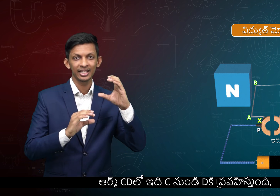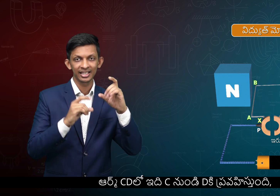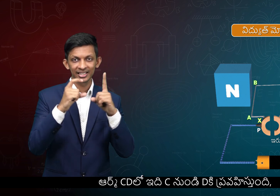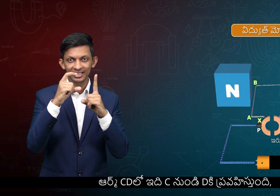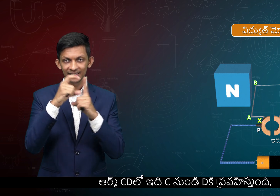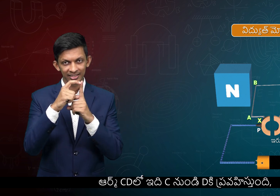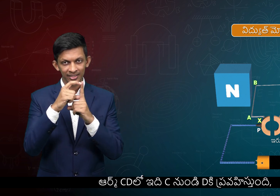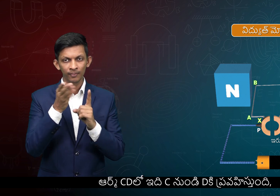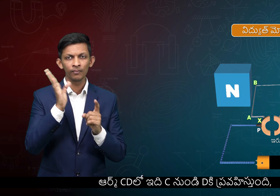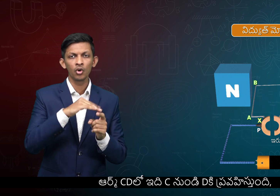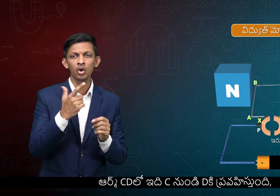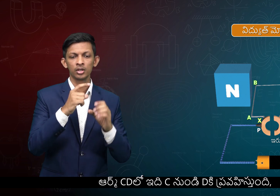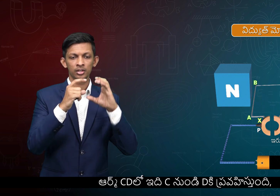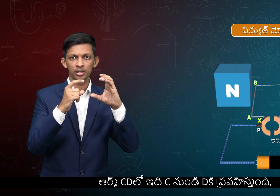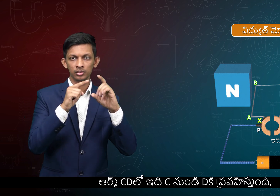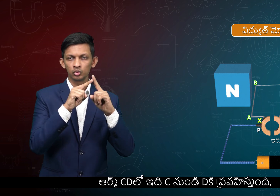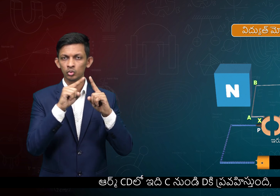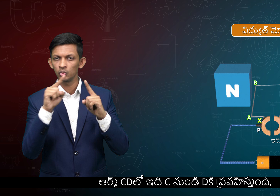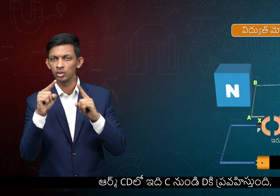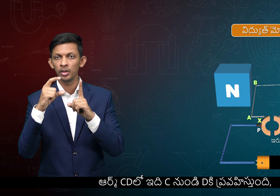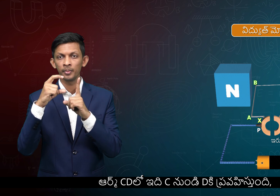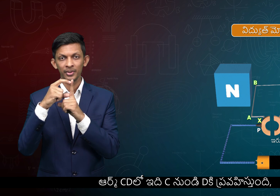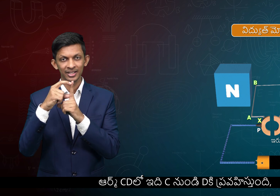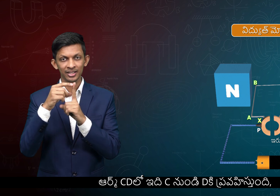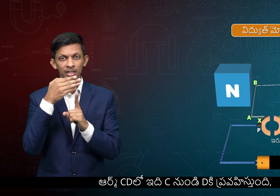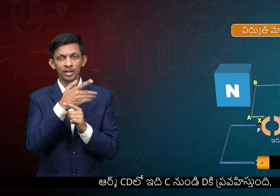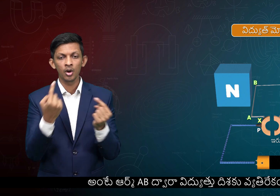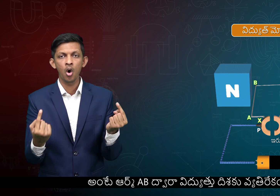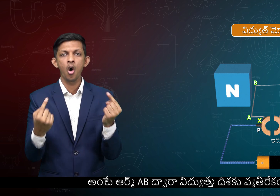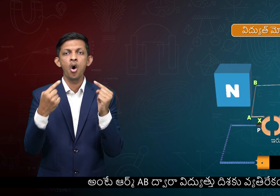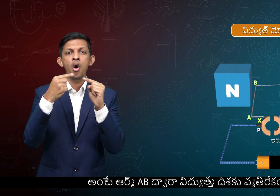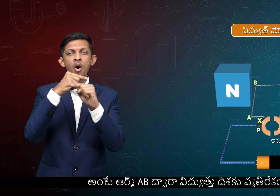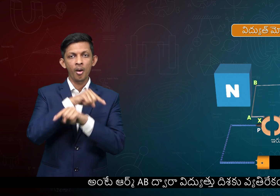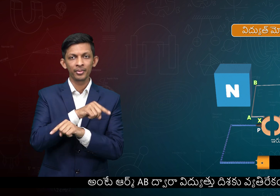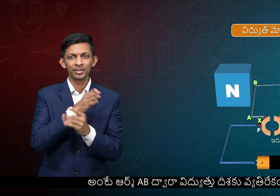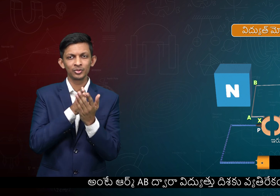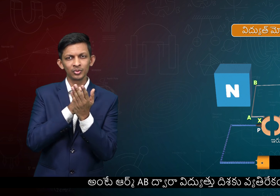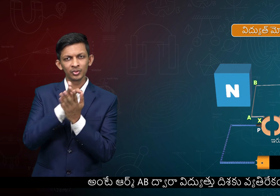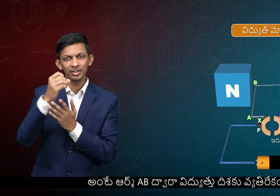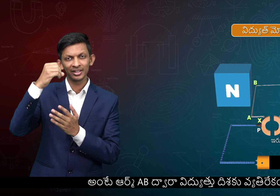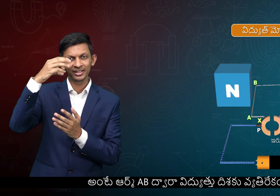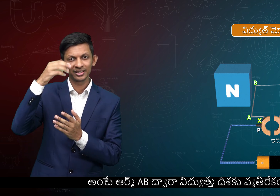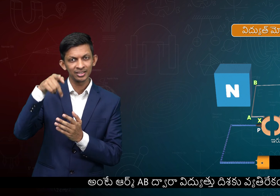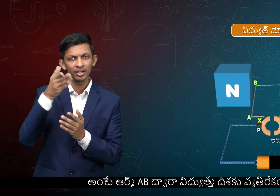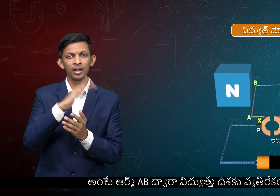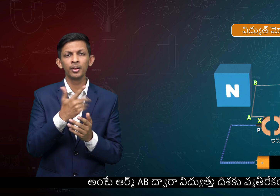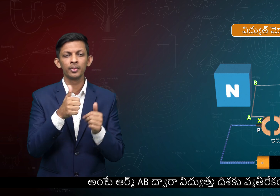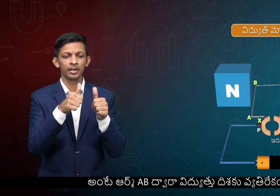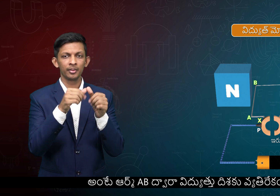ఆర్మ్ CDలో ఇది C నుండి Dకి ప్రవహిస్తుంది. అంటే ఆర్మ్ AB ద్వారా విద్యుత్ దిశకు